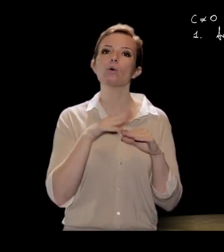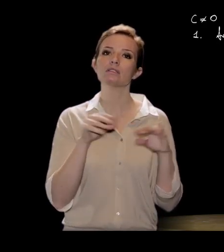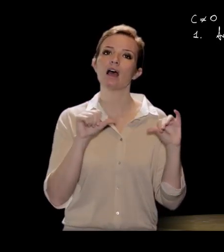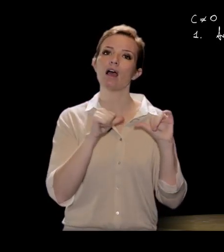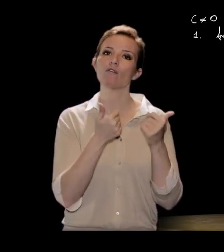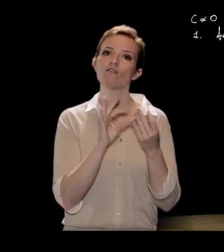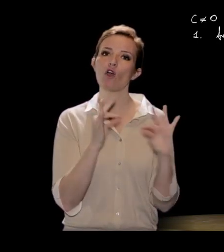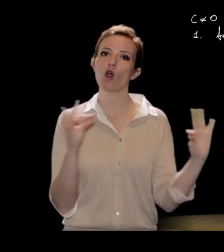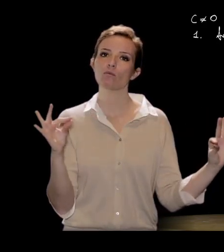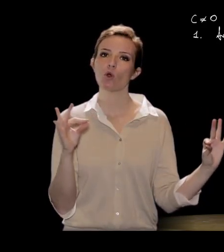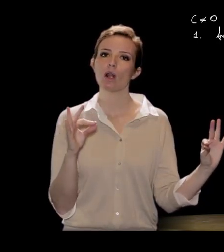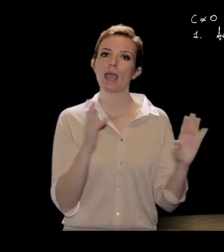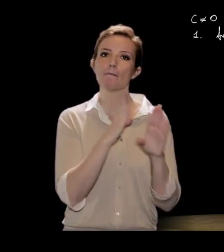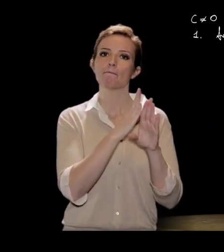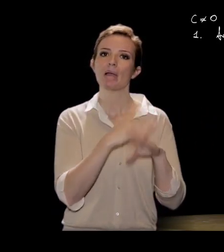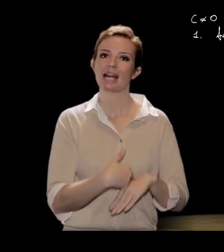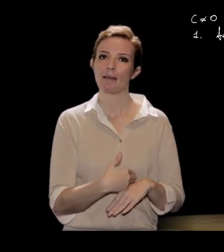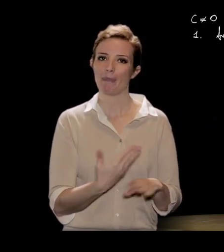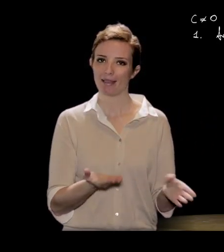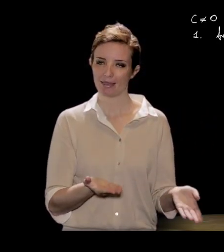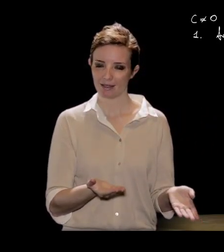parametriche.